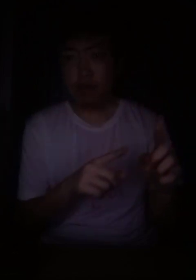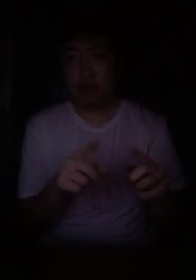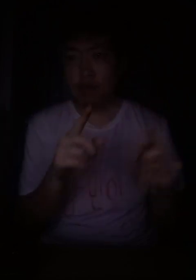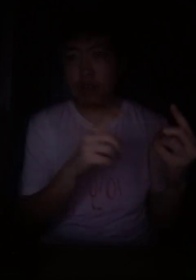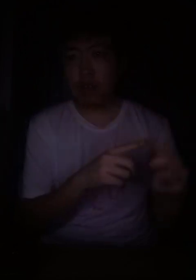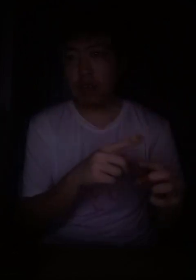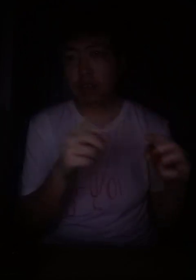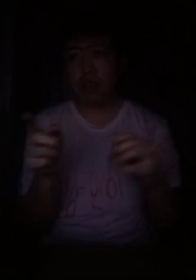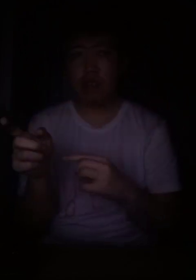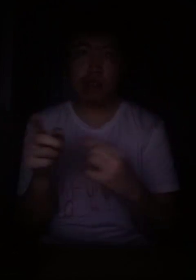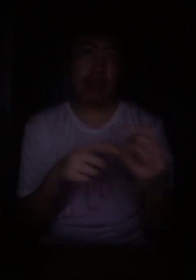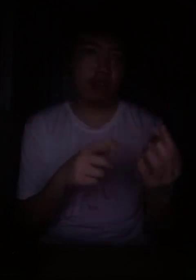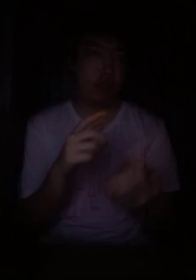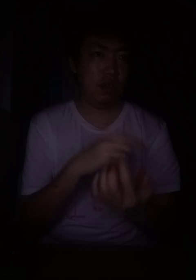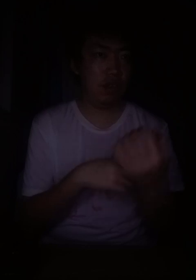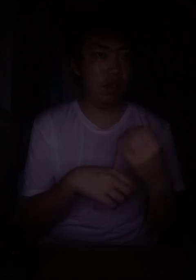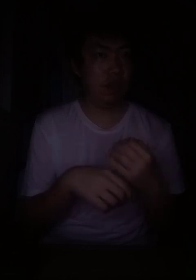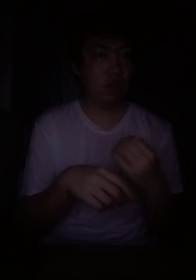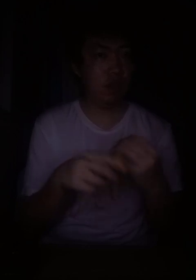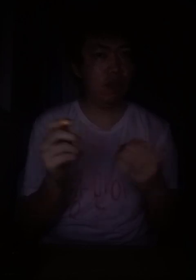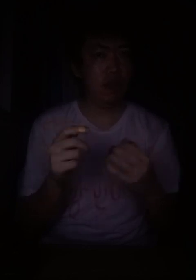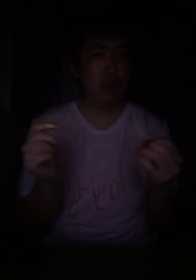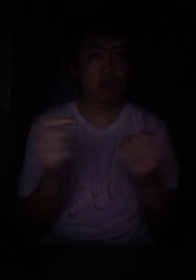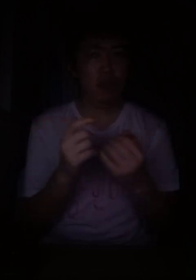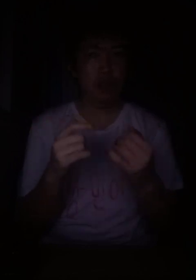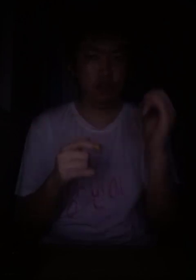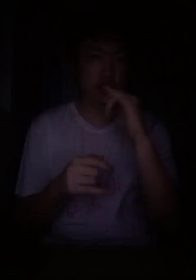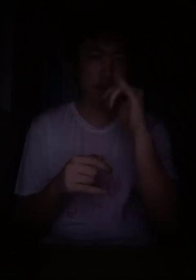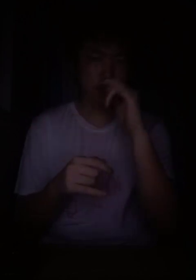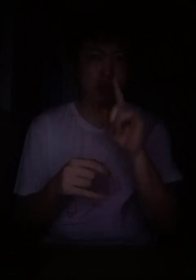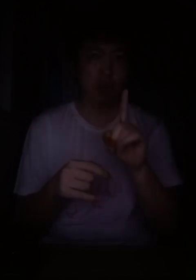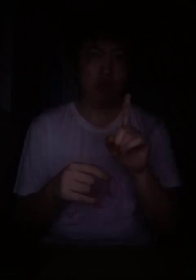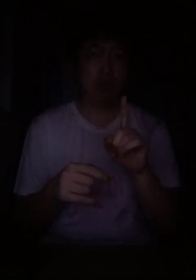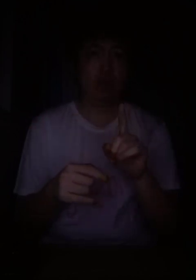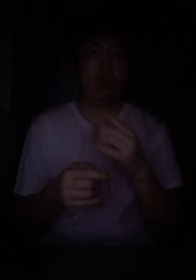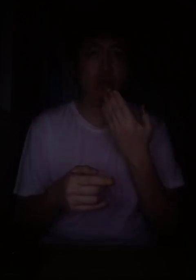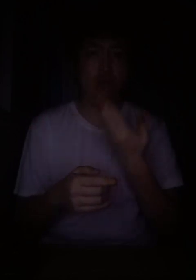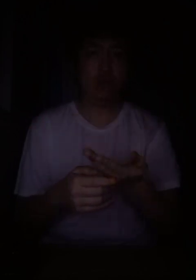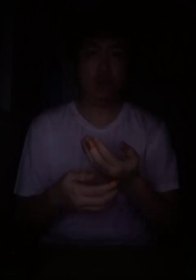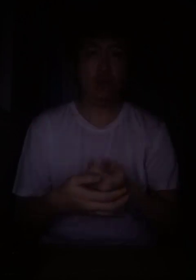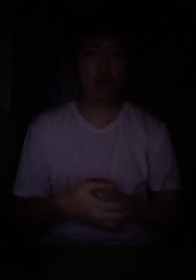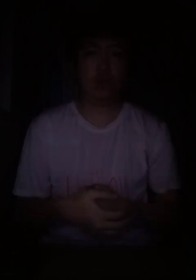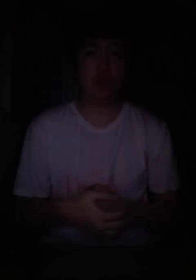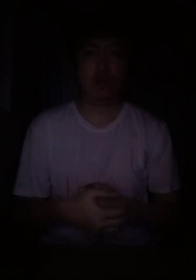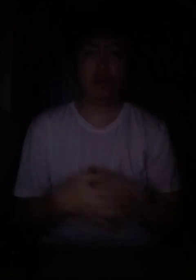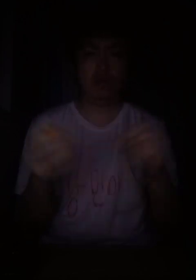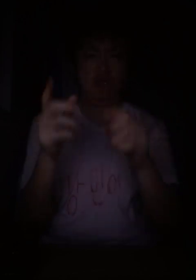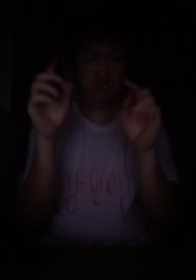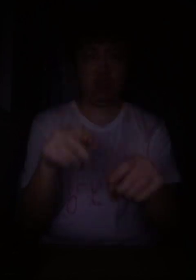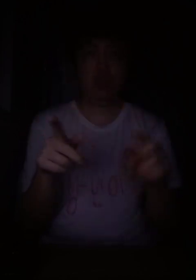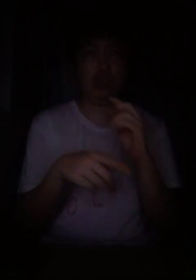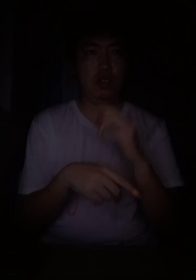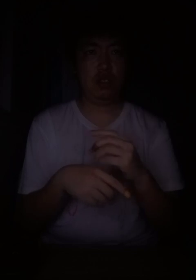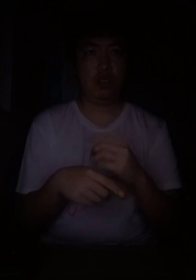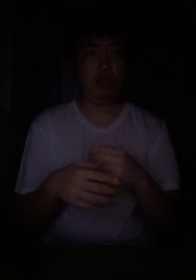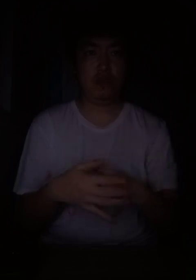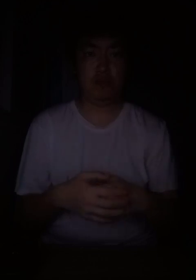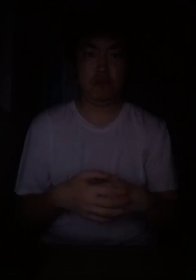내부 제보를 받으셨거나 아니면 감시단 같은 게 있습니까? 우리 시민단체 어떻게 알게 되신 거예요? 보통 투견을 했던 분들이 네. 다시 또 제보를